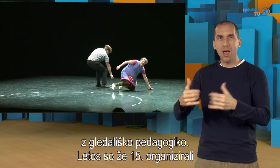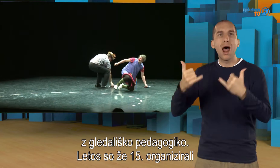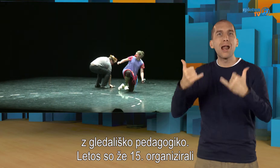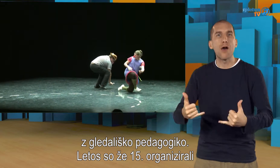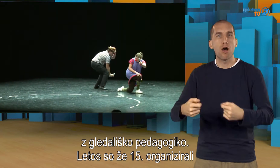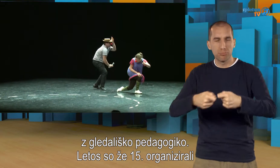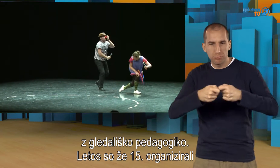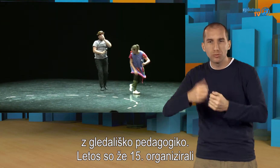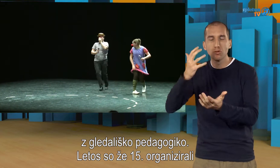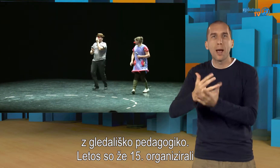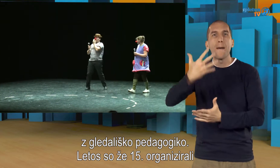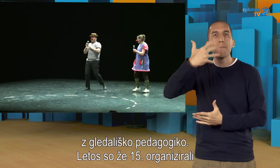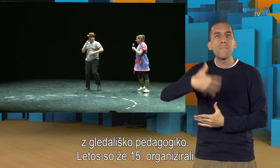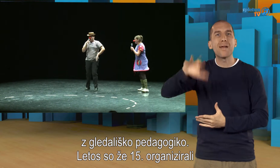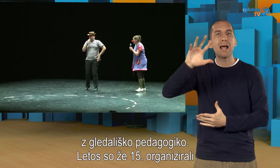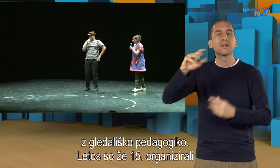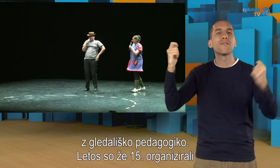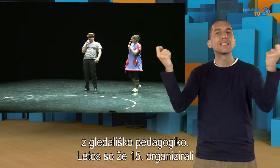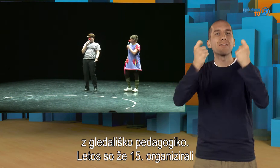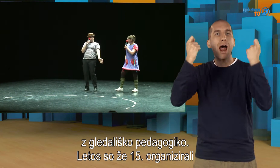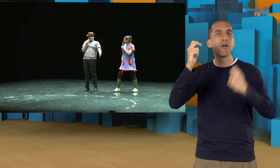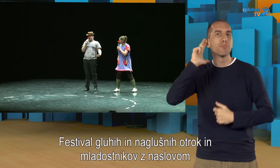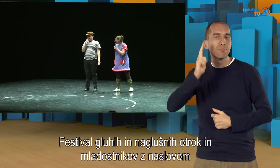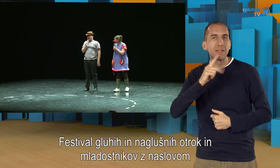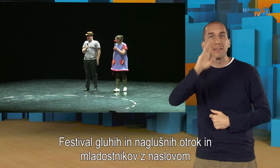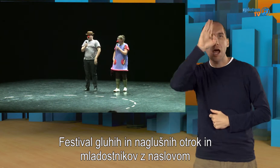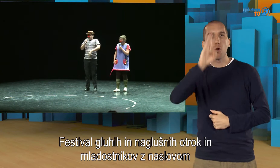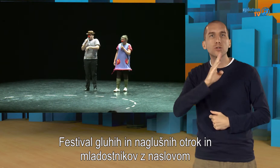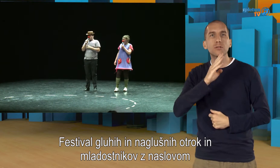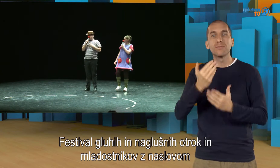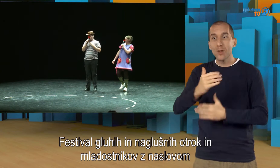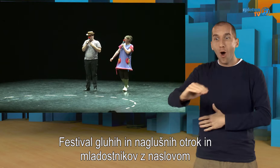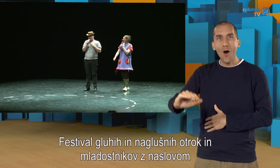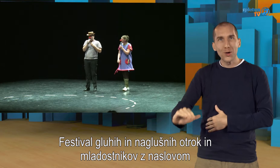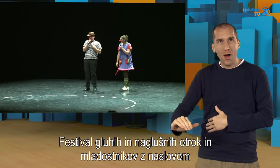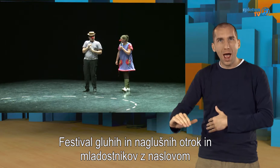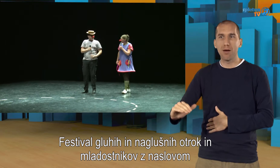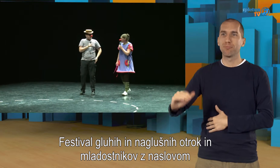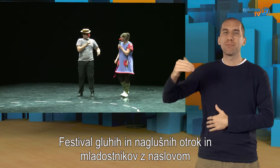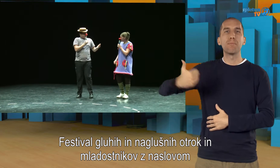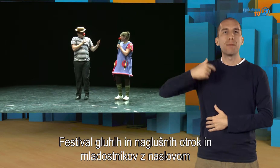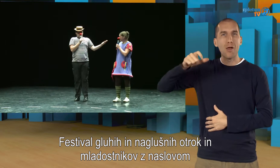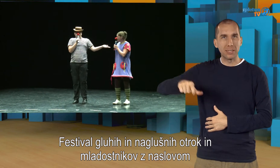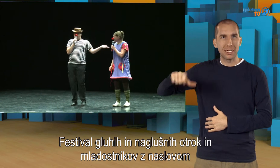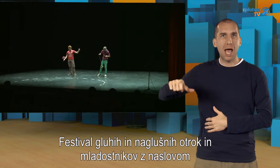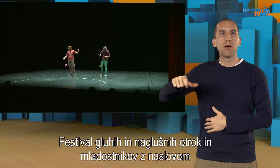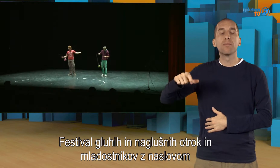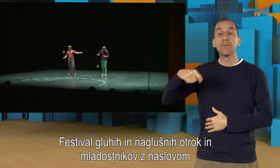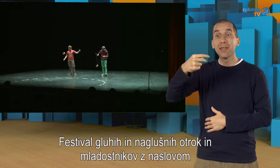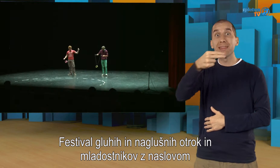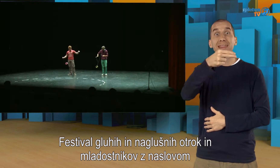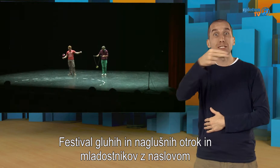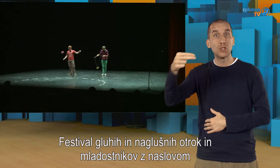Letos so že 15. organizirali festival gluhih in naglušnih otrok in mladostnikov z naslovom Gledališče gledalce